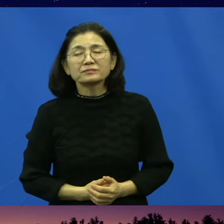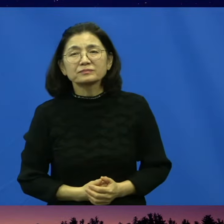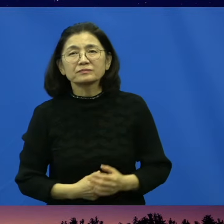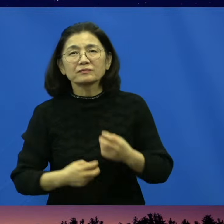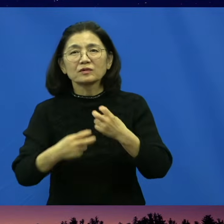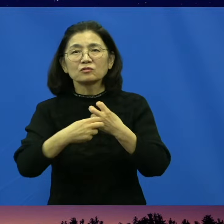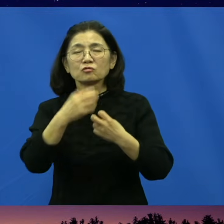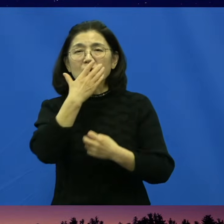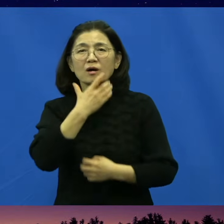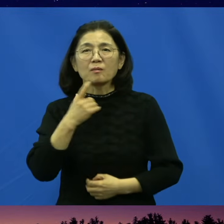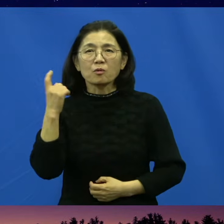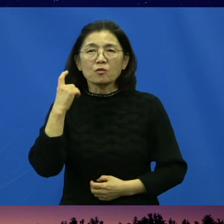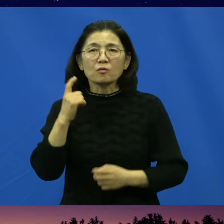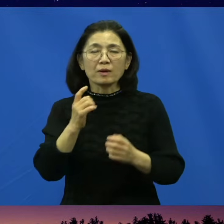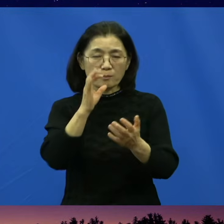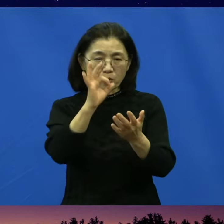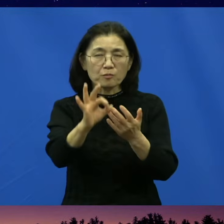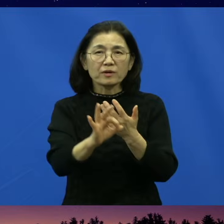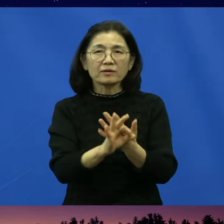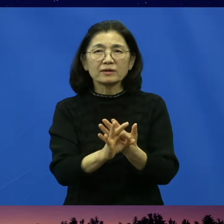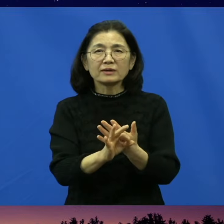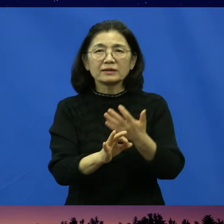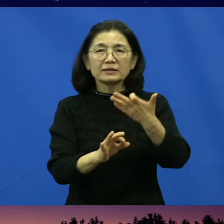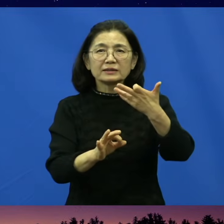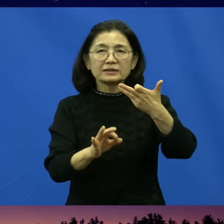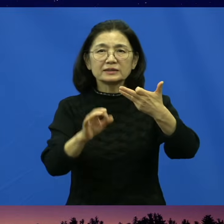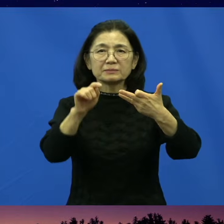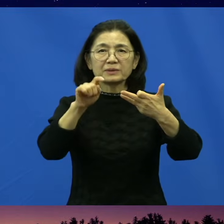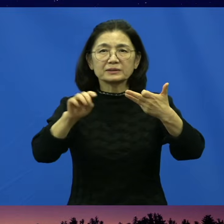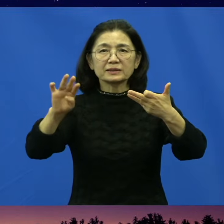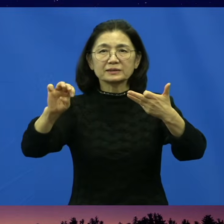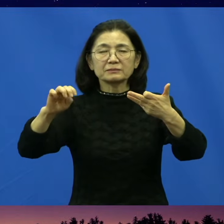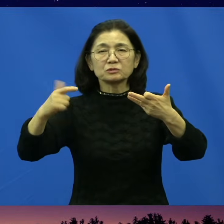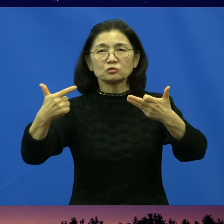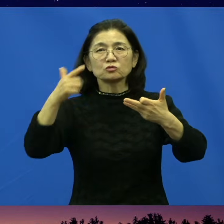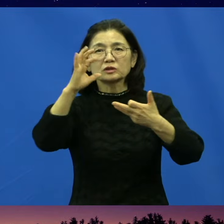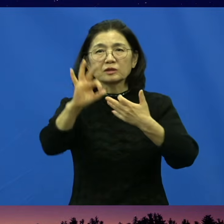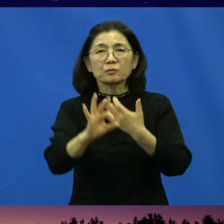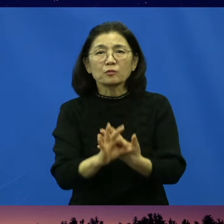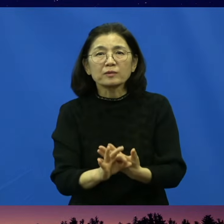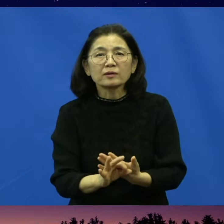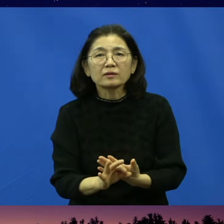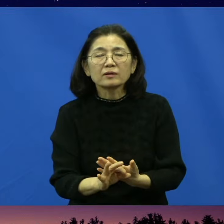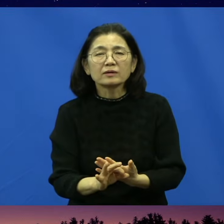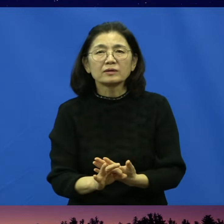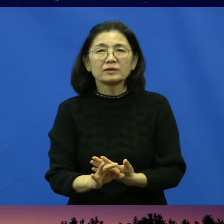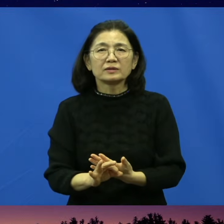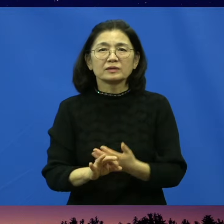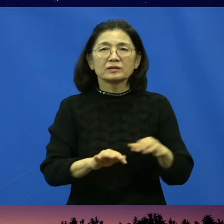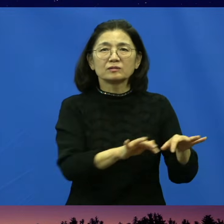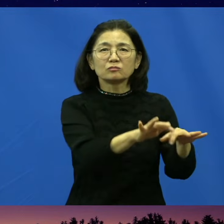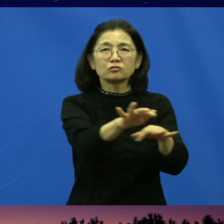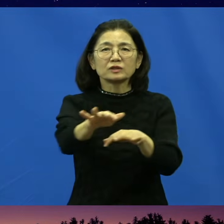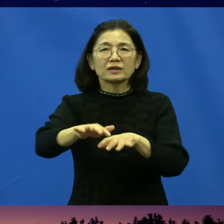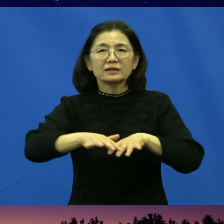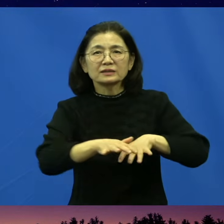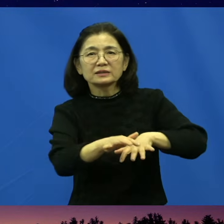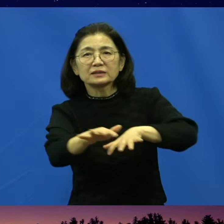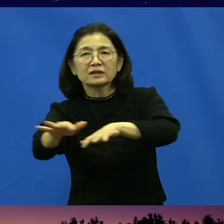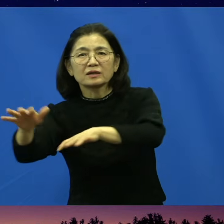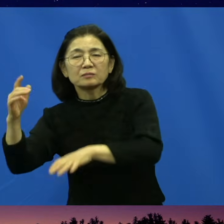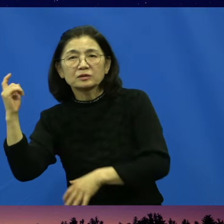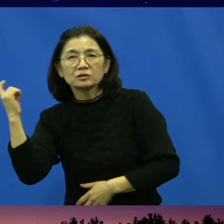누가복음에도 같은 내용이 나오는데요, 누가복음 18장 36절에 보면은 이런 말씀을 합니다. 무리가 지나감을